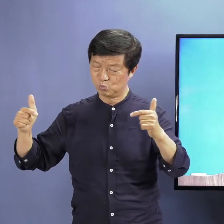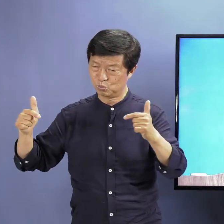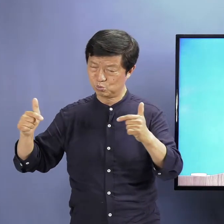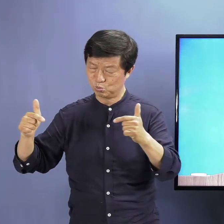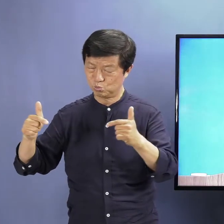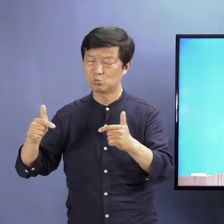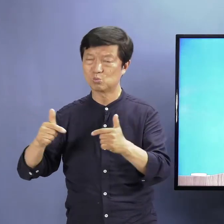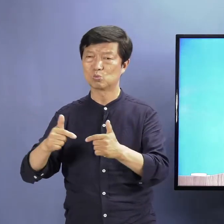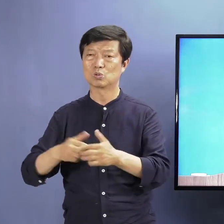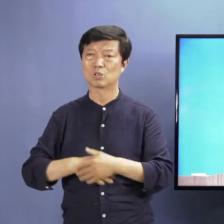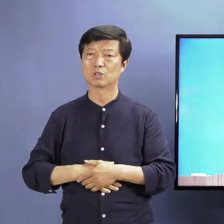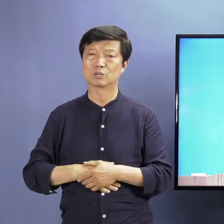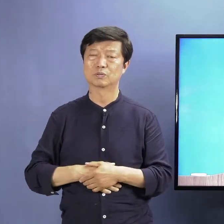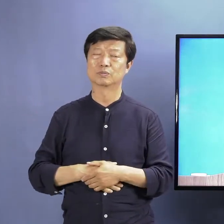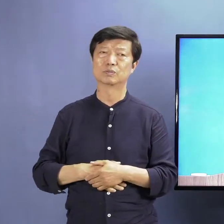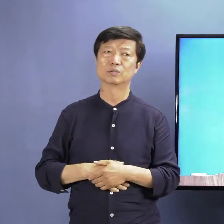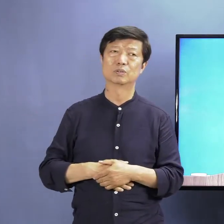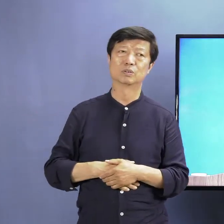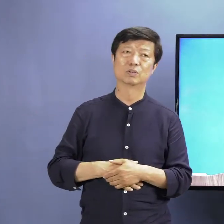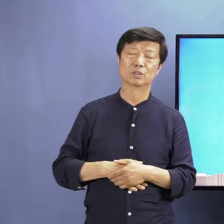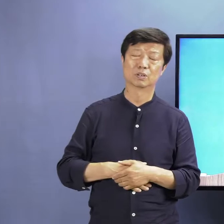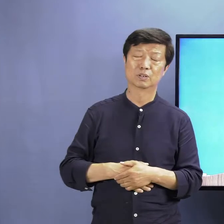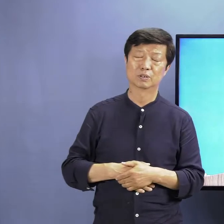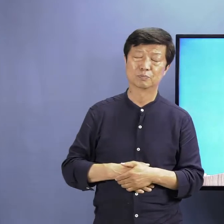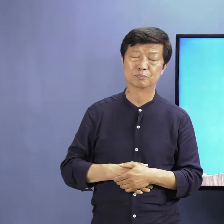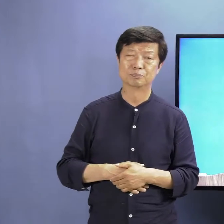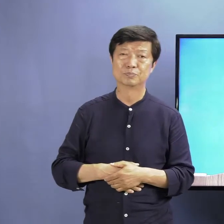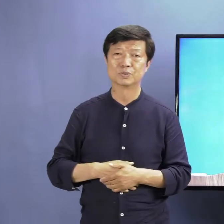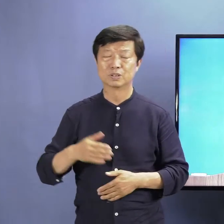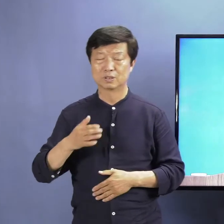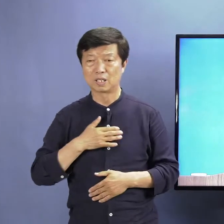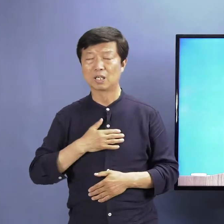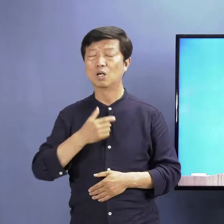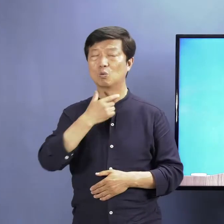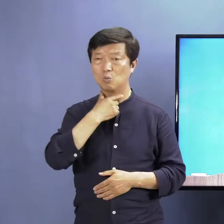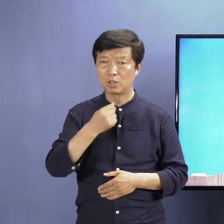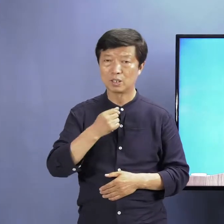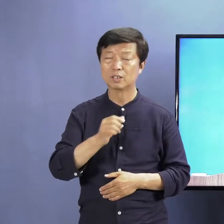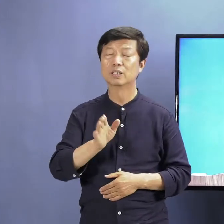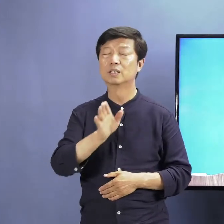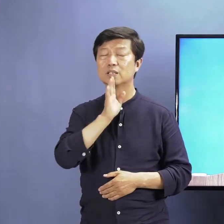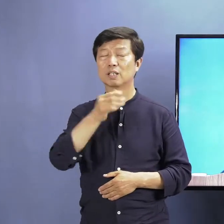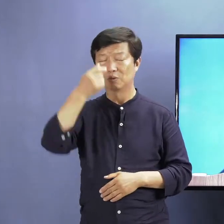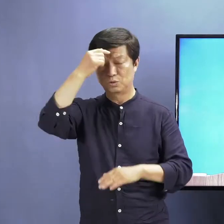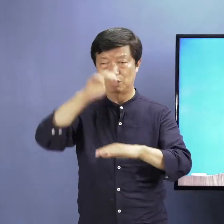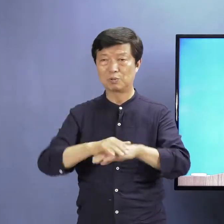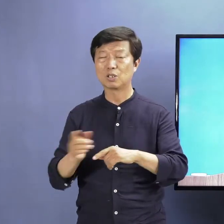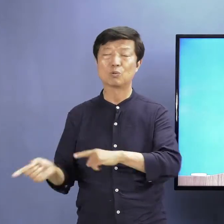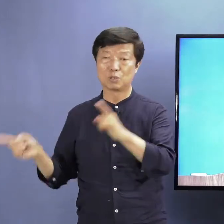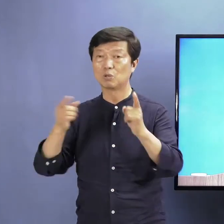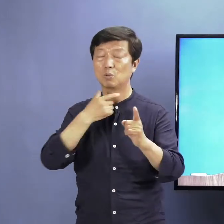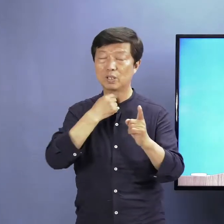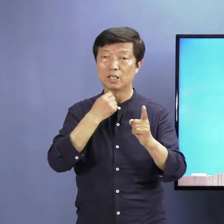다시 찾아야 되는데, 말은 다 그렇게 해요. 왜? 사인을 알아요, 본인도. 이게 뭐가 문제가 있다는 거예요.